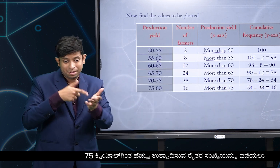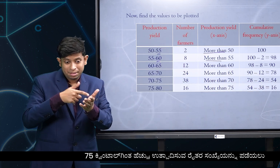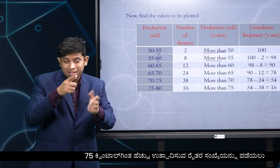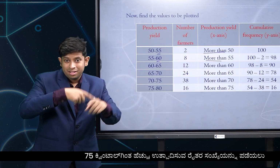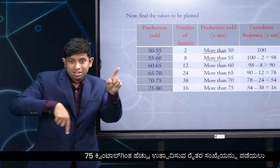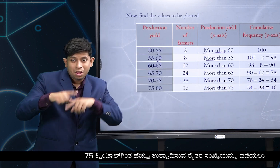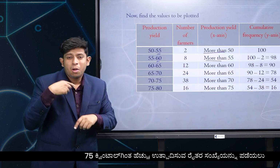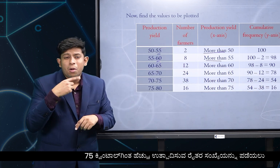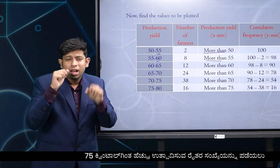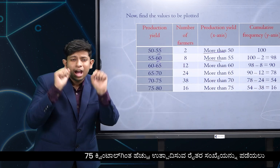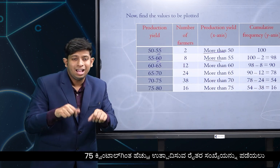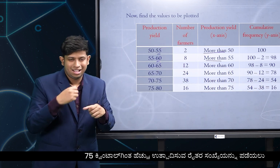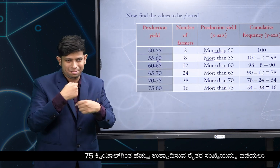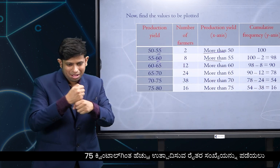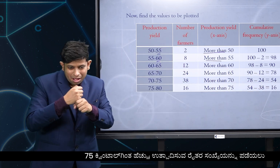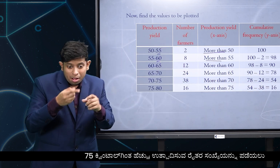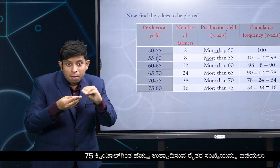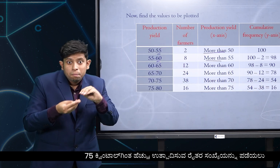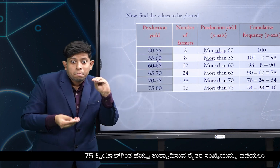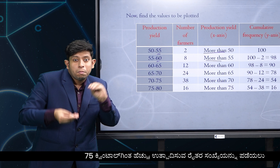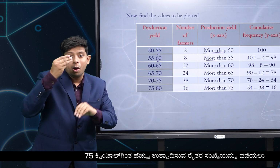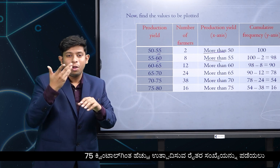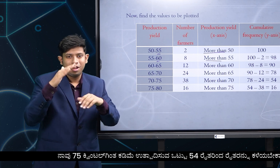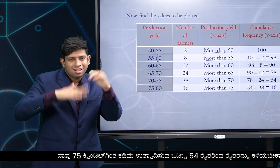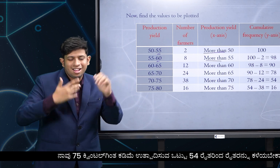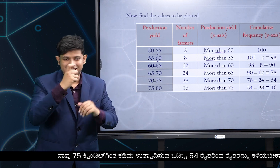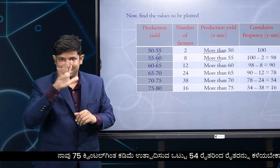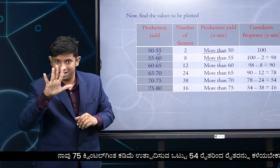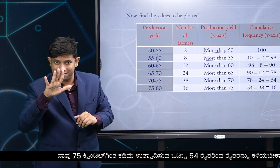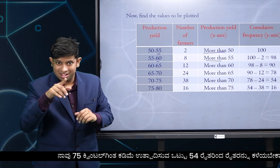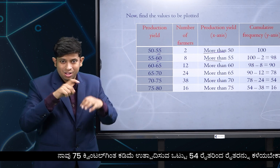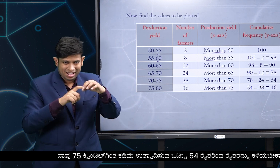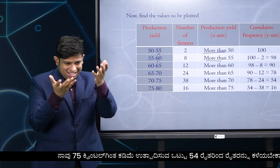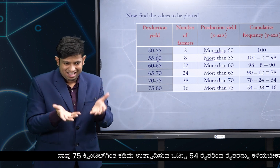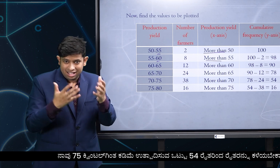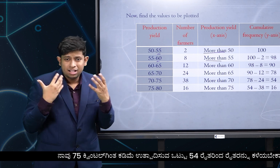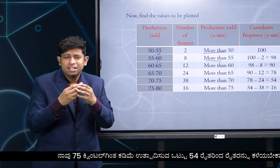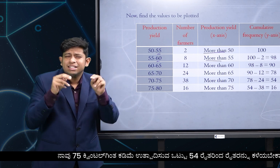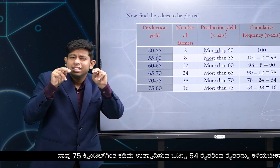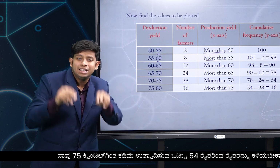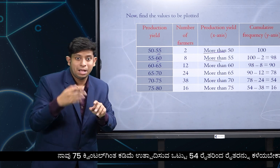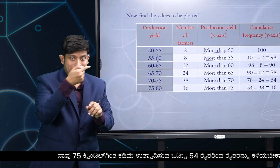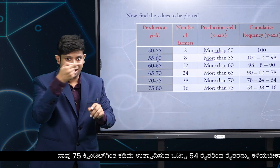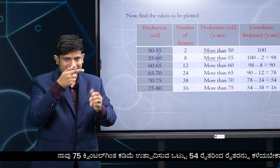75 ಕ್ವಿಂಟಾಲ್ಗಿಂತ ಹೆಚ್ಚು ಉತ್ಪಾದಿಸುವ ರೈತರ ಸಂಖ್ಯೆಯನ್ನು ಪಡೆಯಲು ನಾವು 75 ಕ್ವಿಂಟಾಲ್ಗಿಂತ ಕಡಿಮೆ ಉತ್ಪಾದಿಸುವ ಒಟ್ಟು